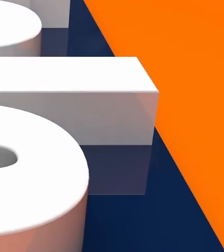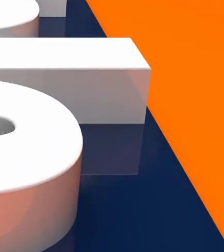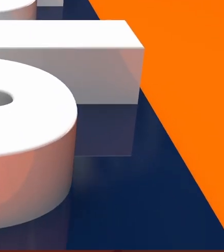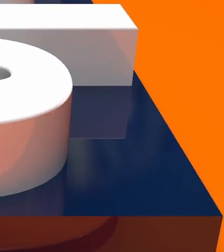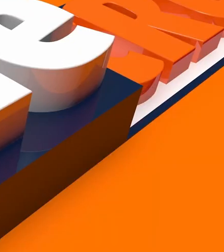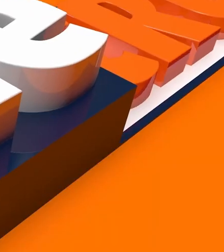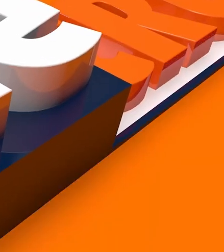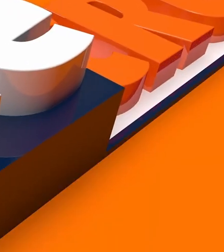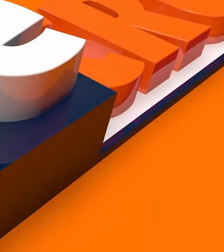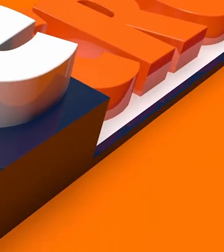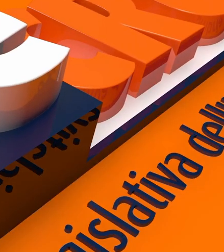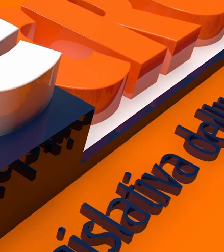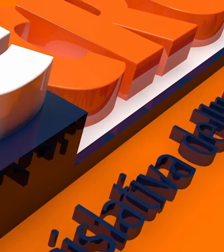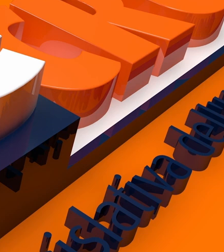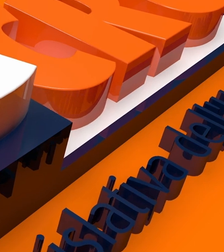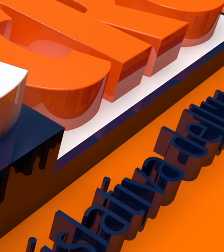Musica